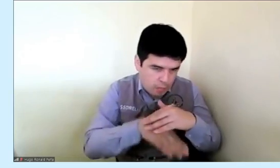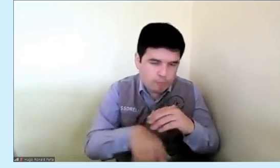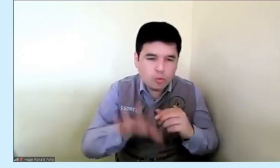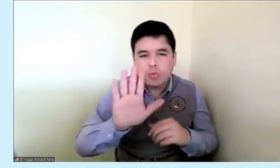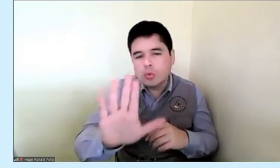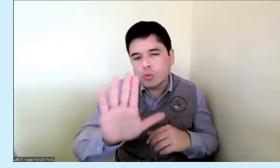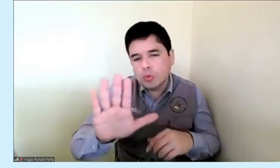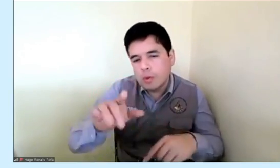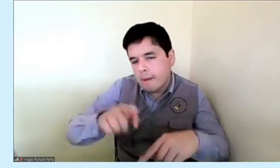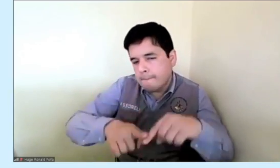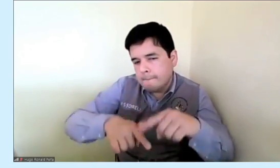casa juegan.